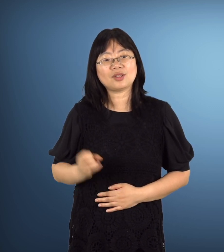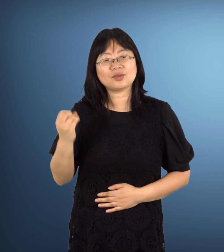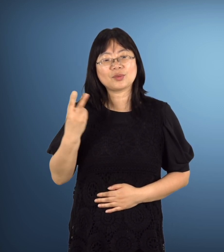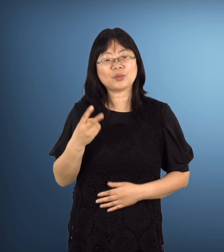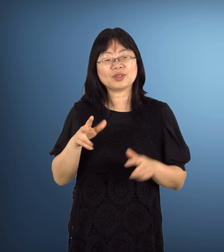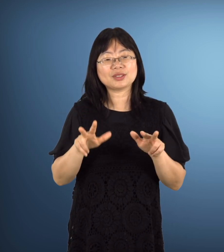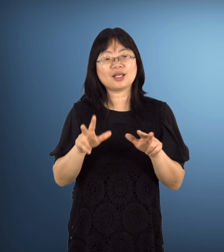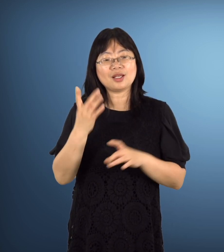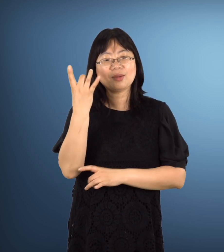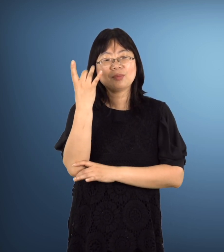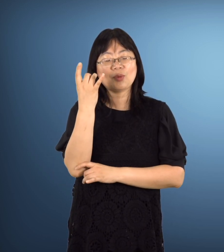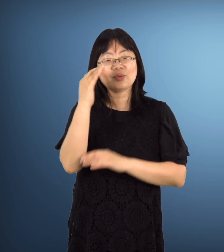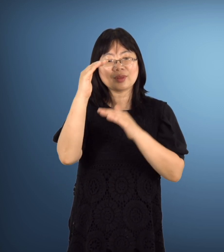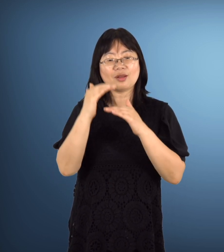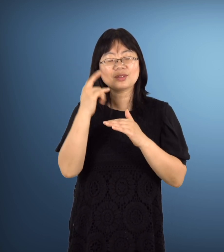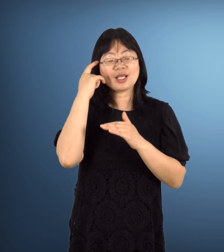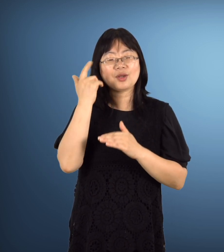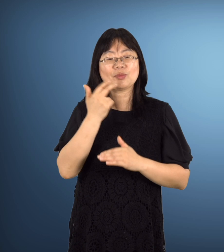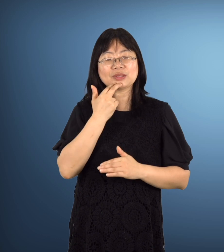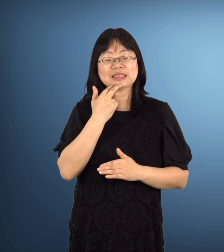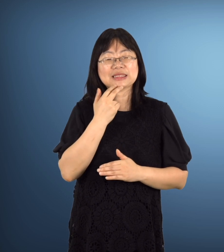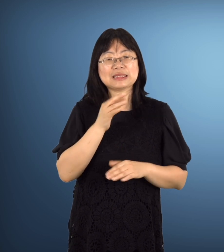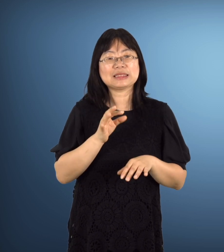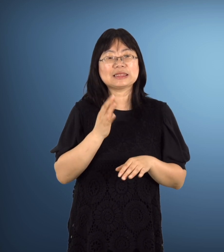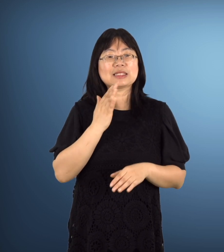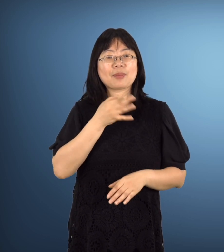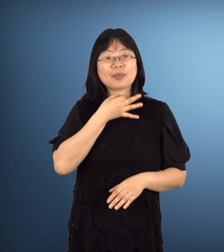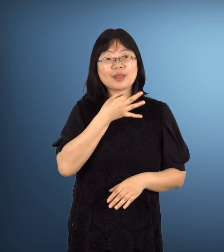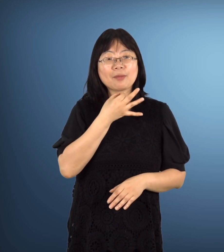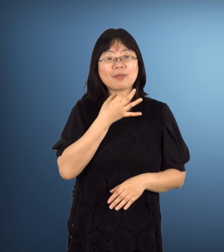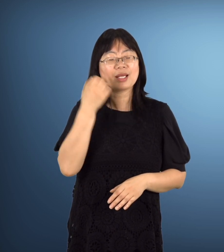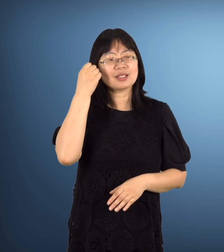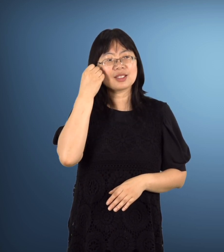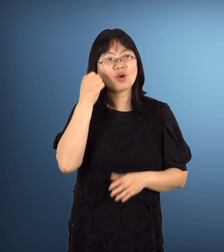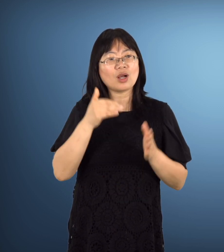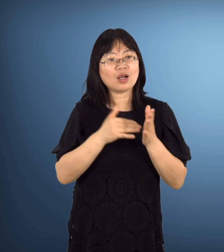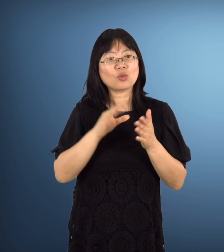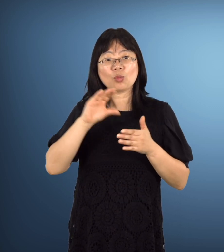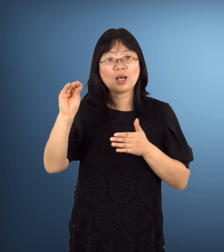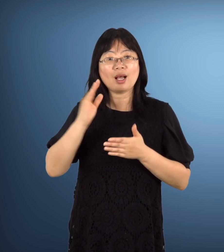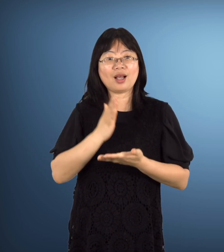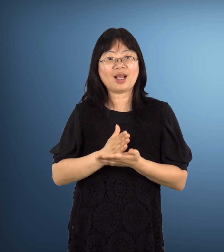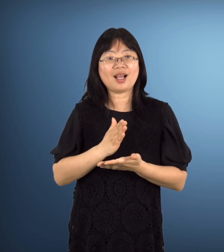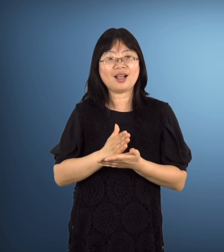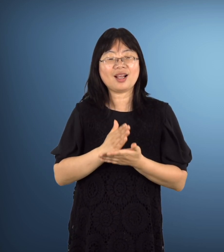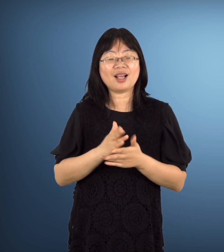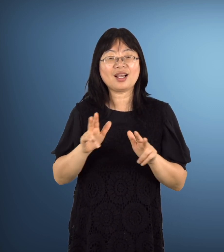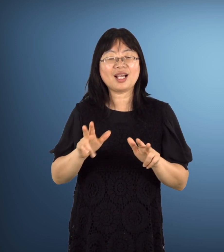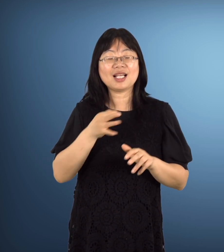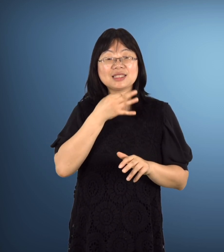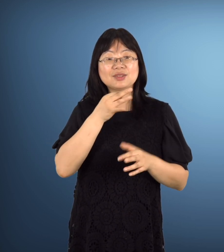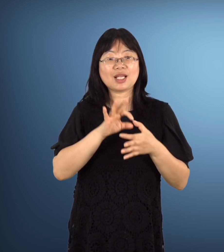이 본론은 생각 안 하고 침만 기억하고 돌아가면 안 돼요. 예, 뭐 침에 관한 에피소드는 그